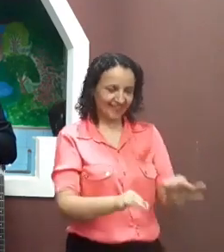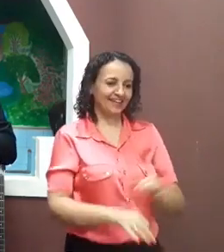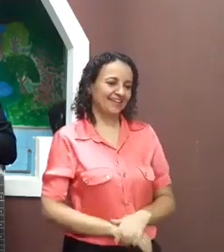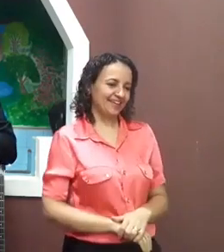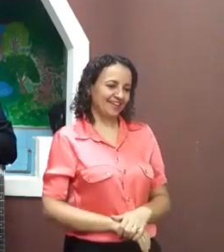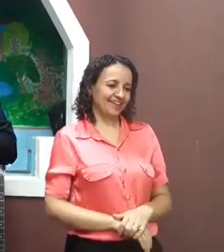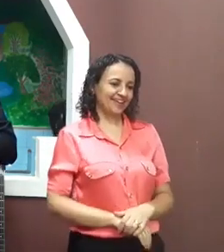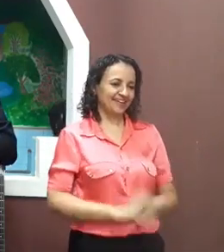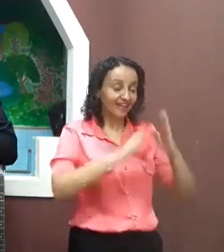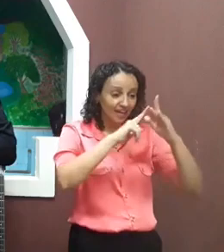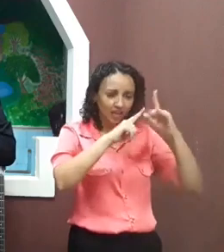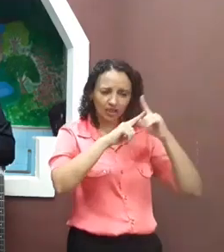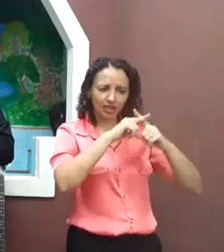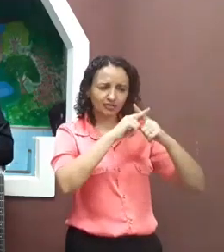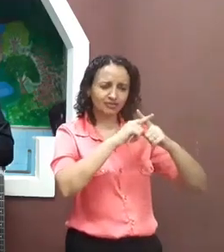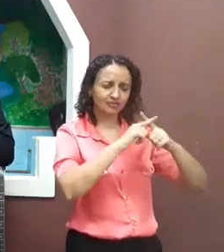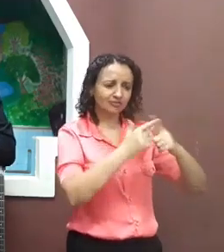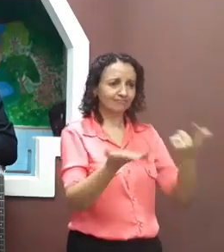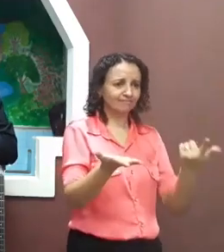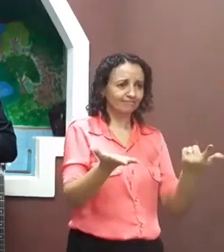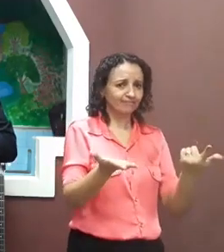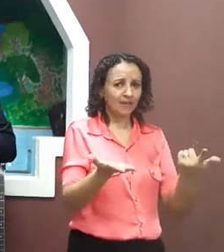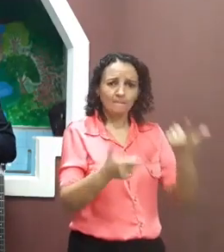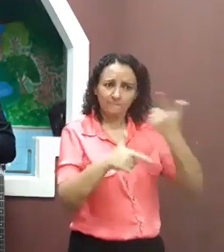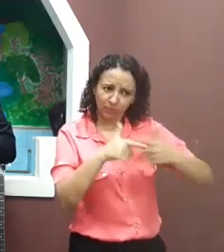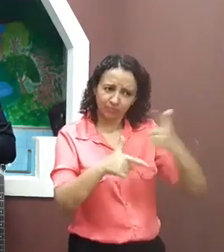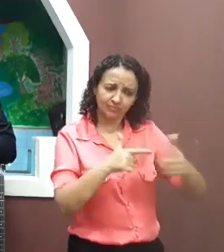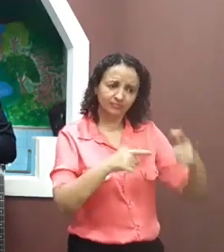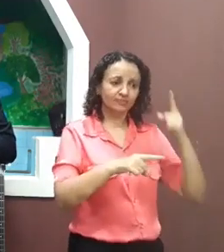igreja não é imperfeita por causa dos outros, é imperfeita por causa de você.